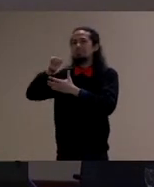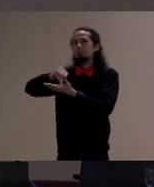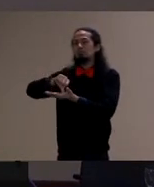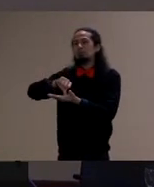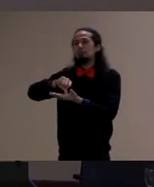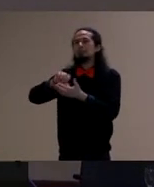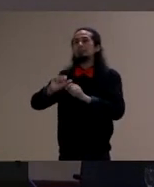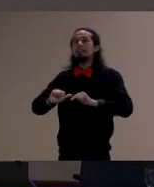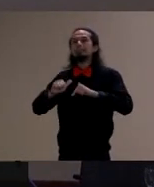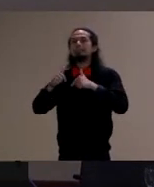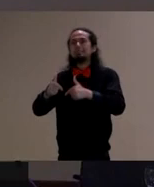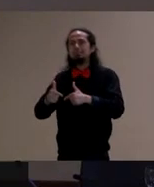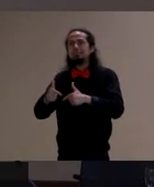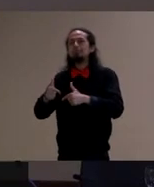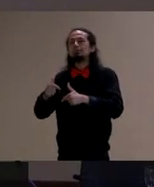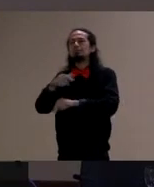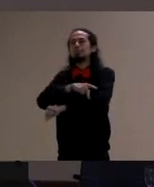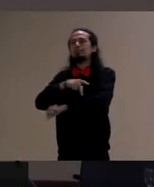pedagógica